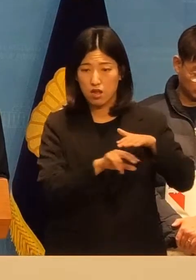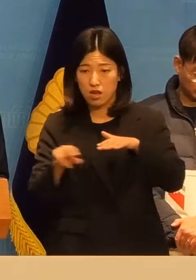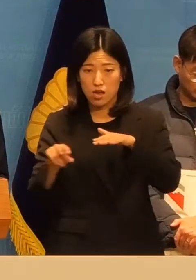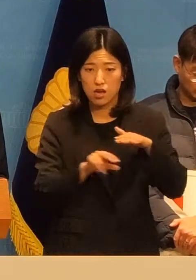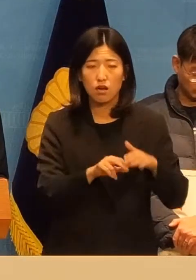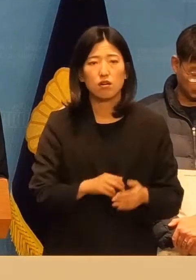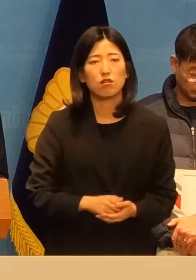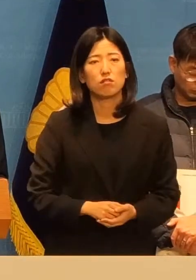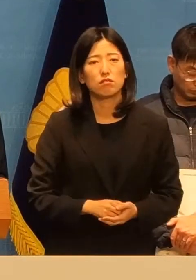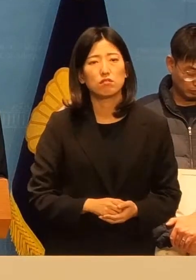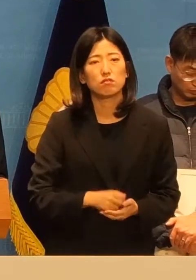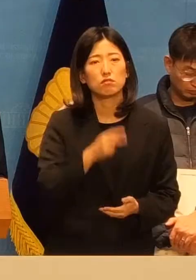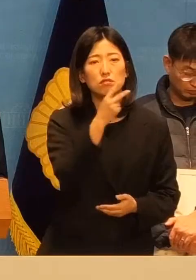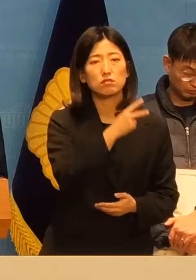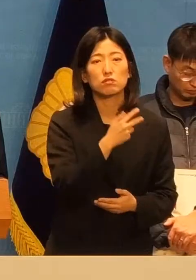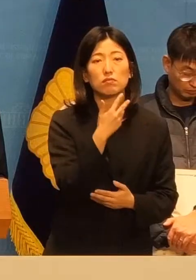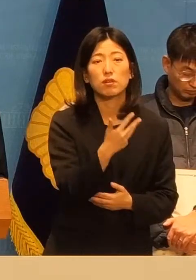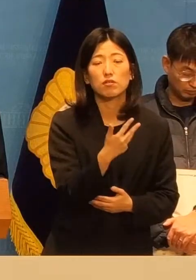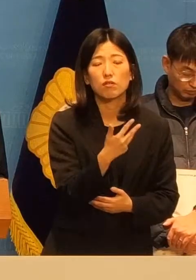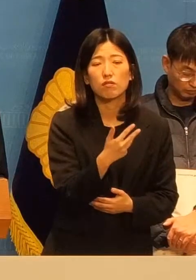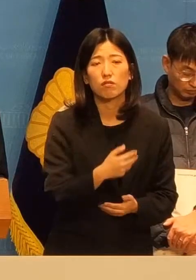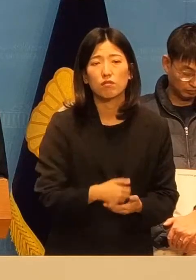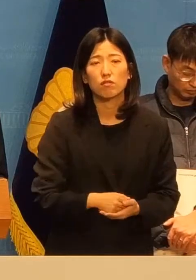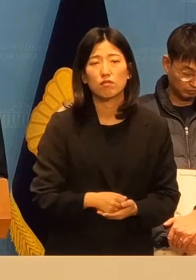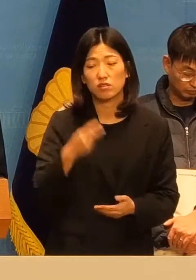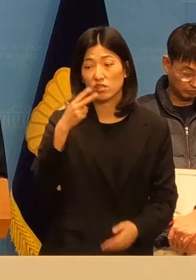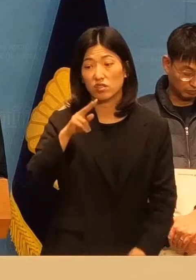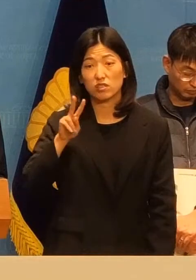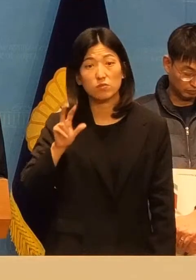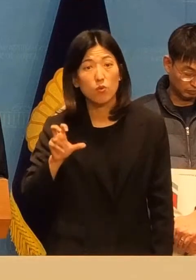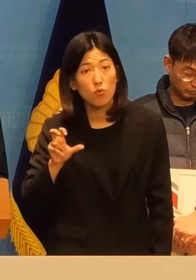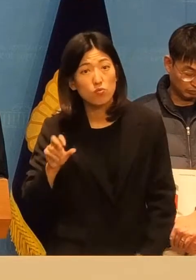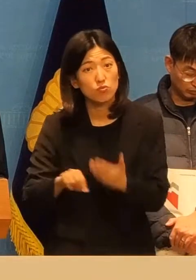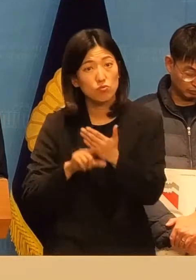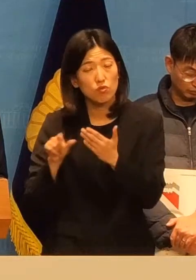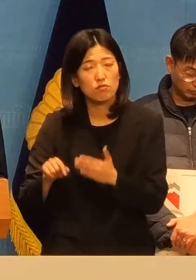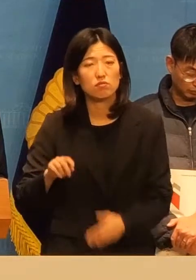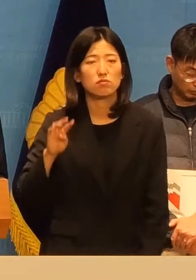26,815명 2008년, 2025년 9월